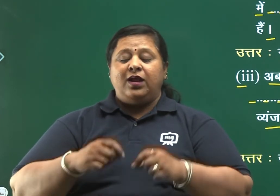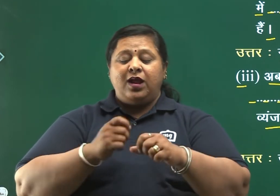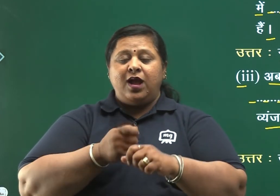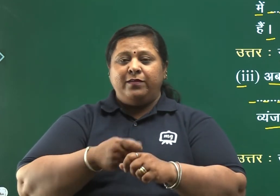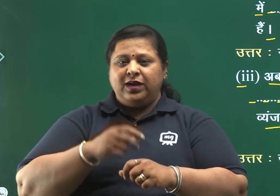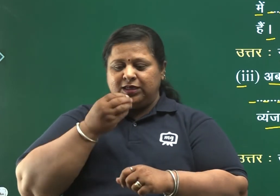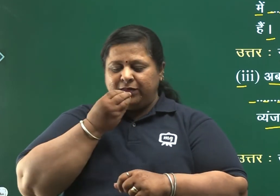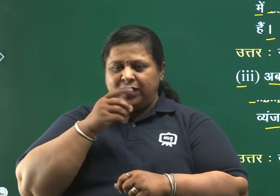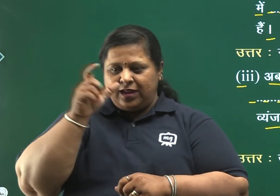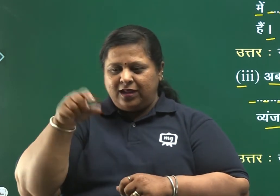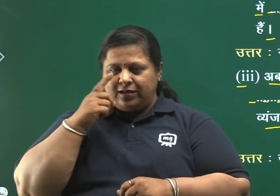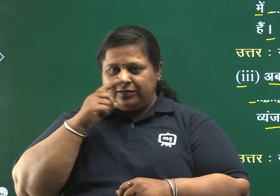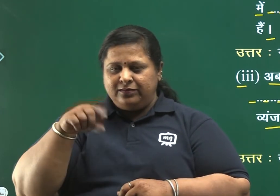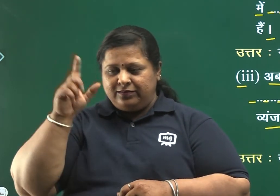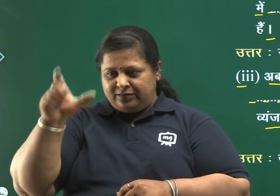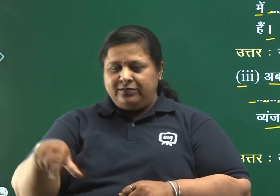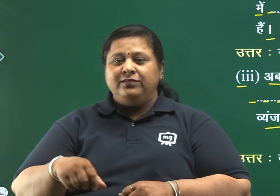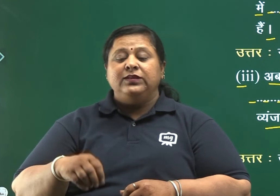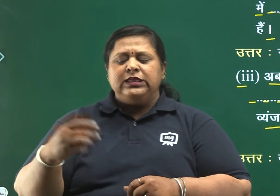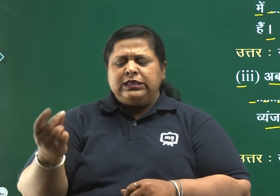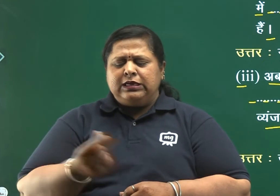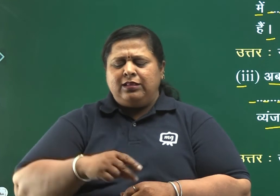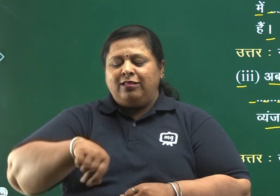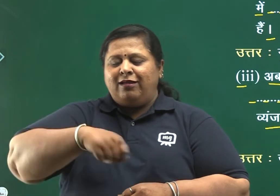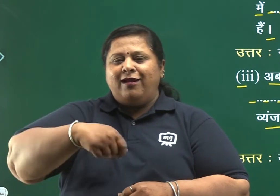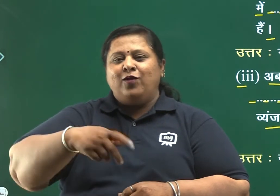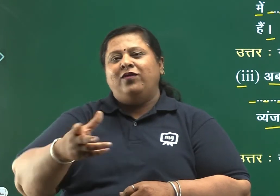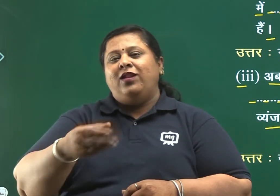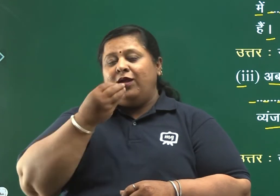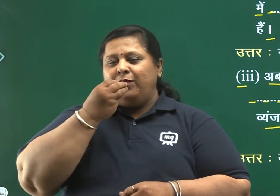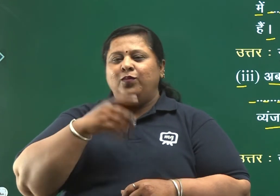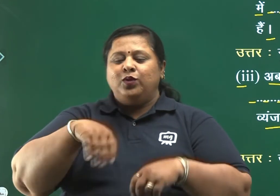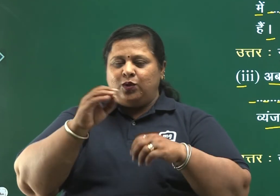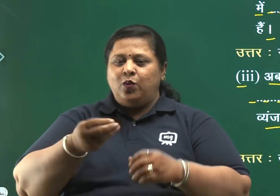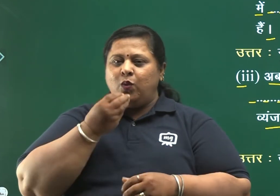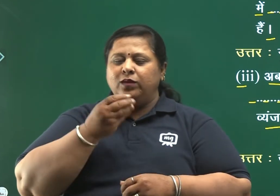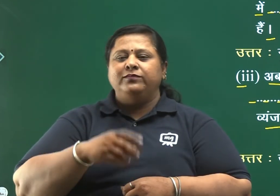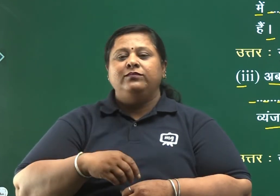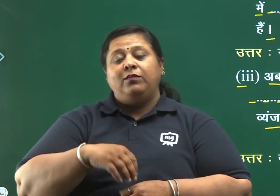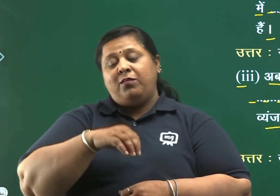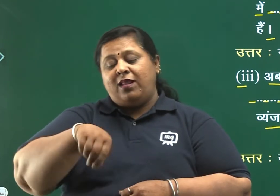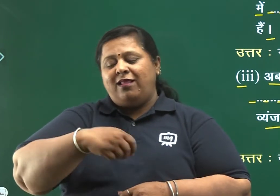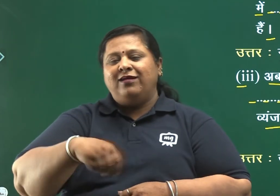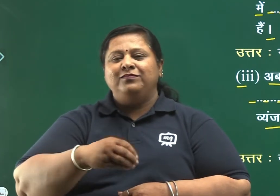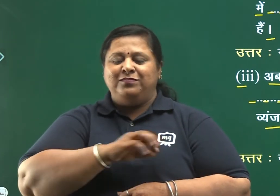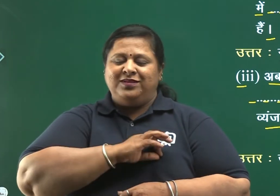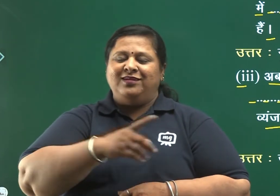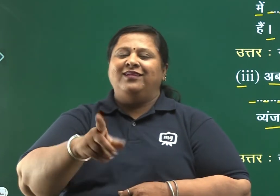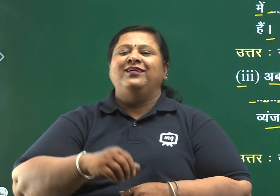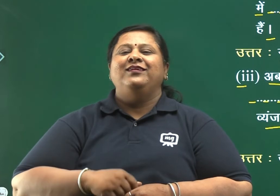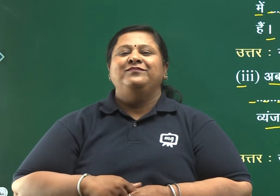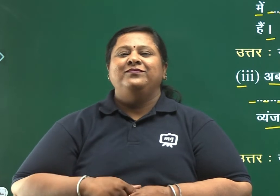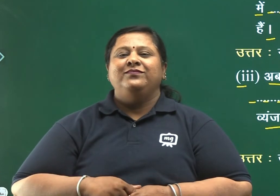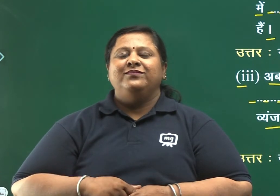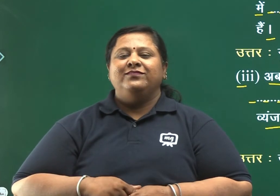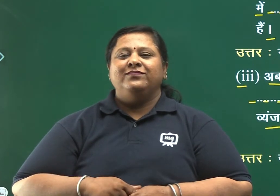कामकाजी महिलाएं जल्दी तैयार होने वाले भोजन को बनाना पसंद करती